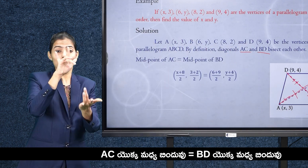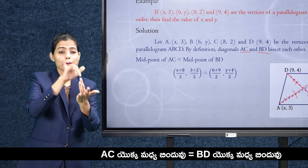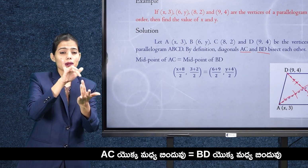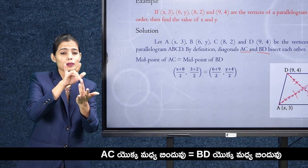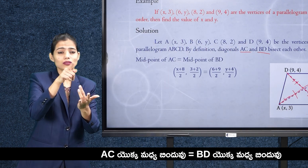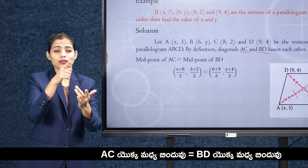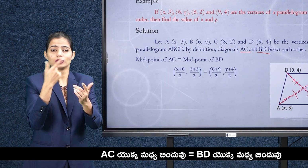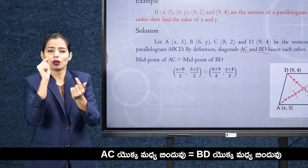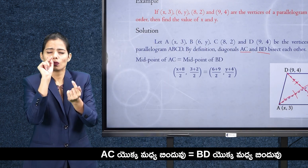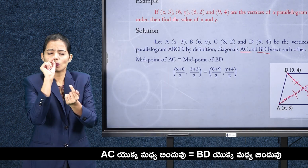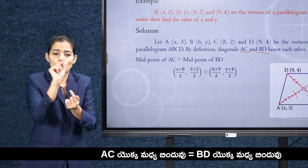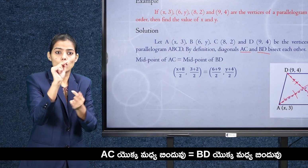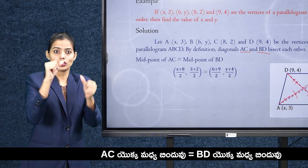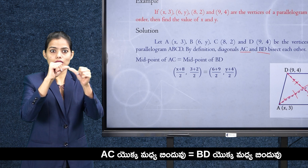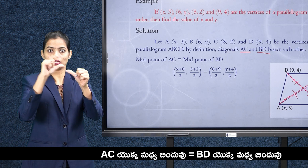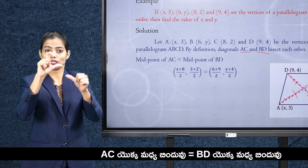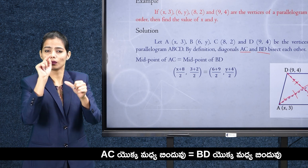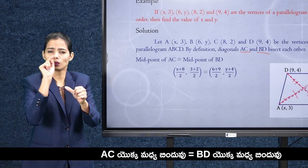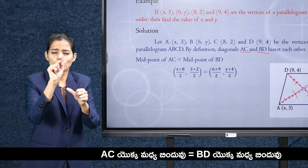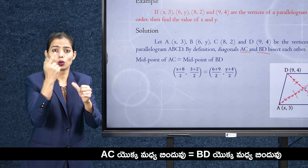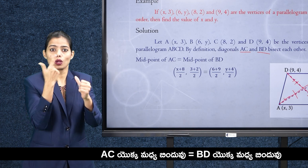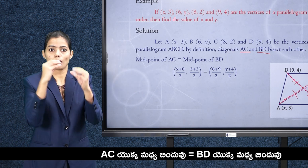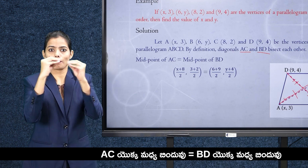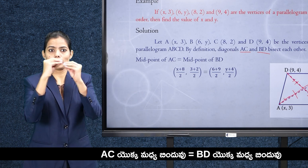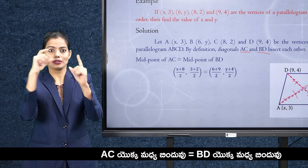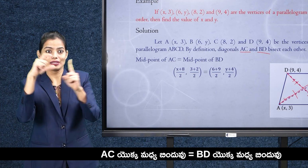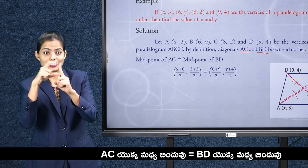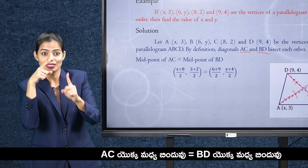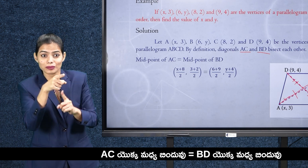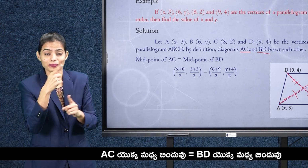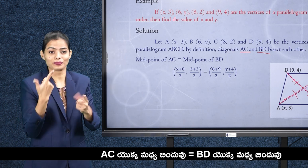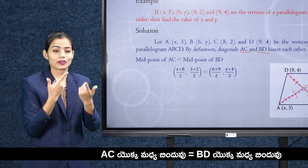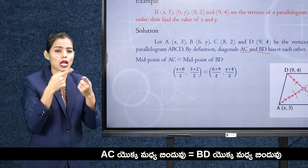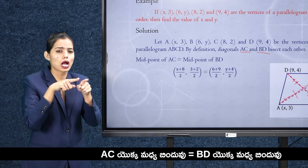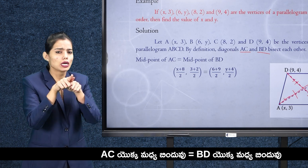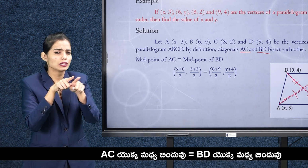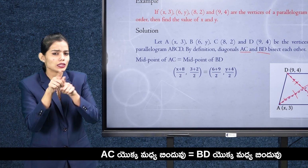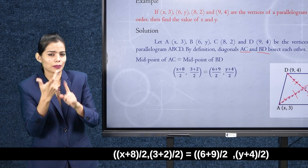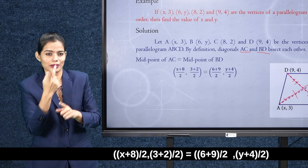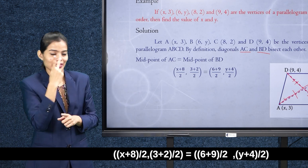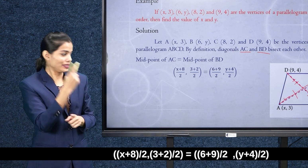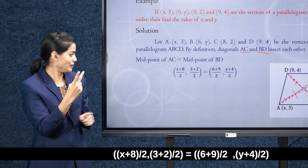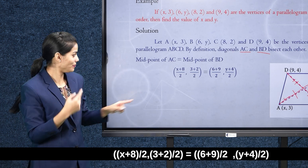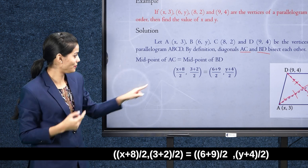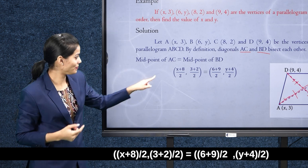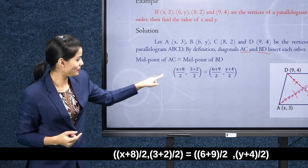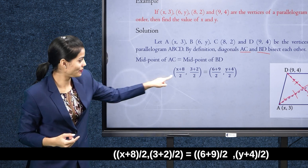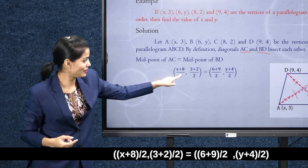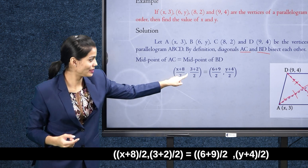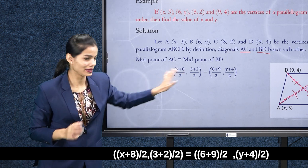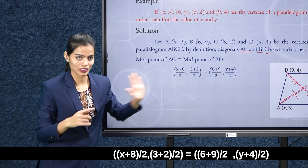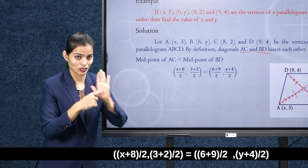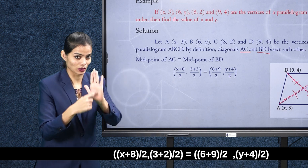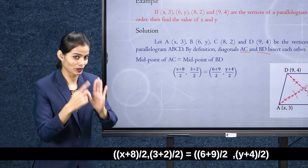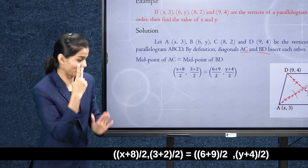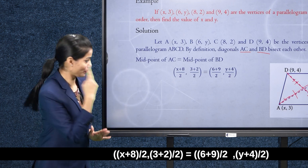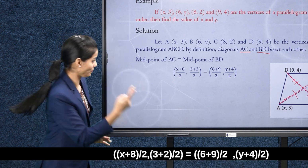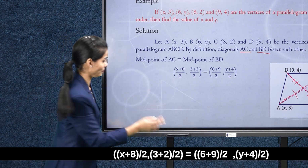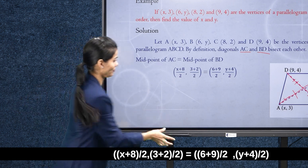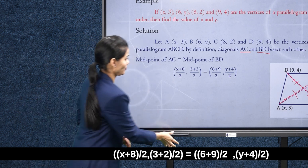AC యొక్క మధ్య బిందువు ఈజ్ ఈక్వల్ టు BD యొక్క మధ్య బిందువు. x plus 8 by 2,